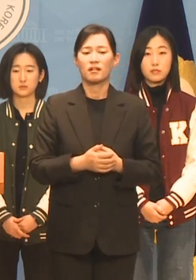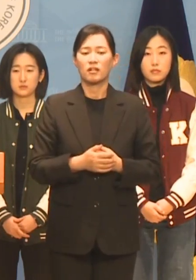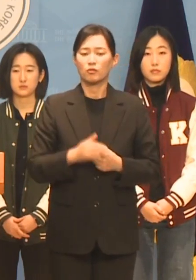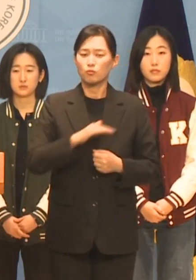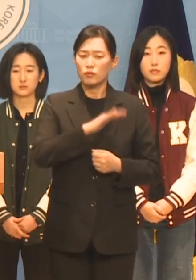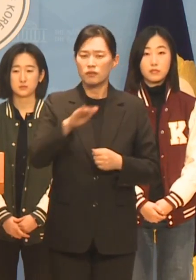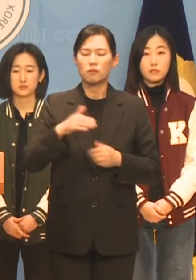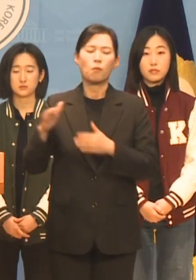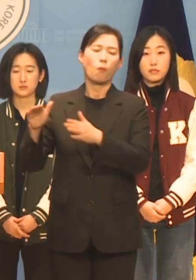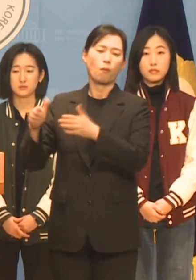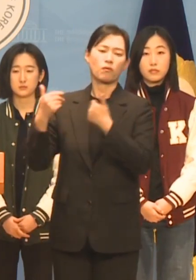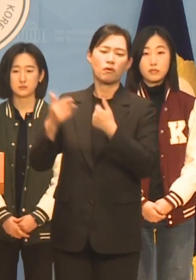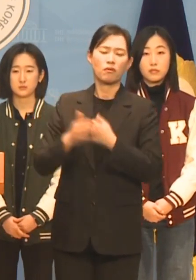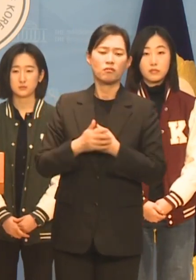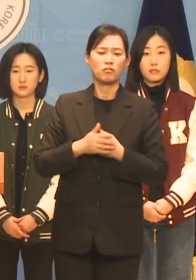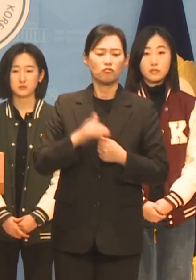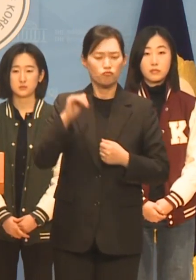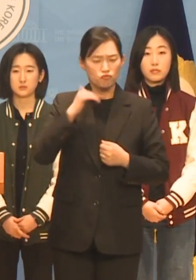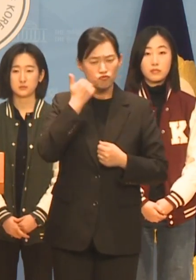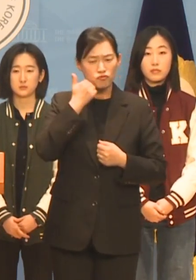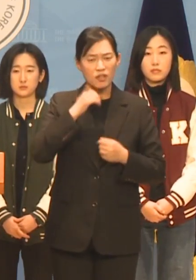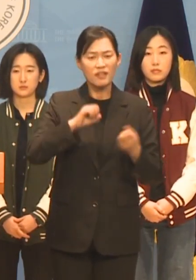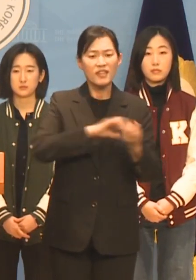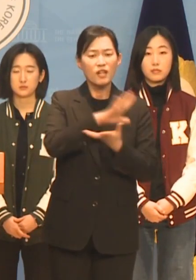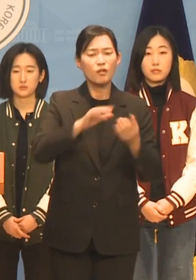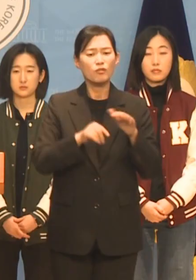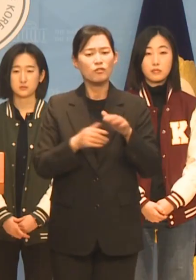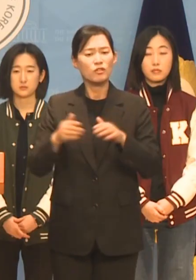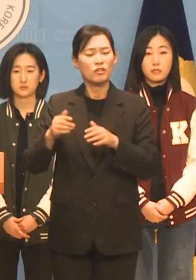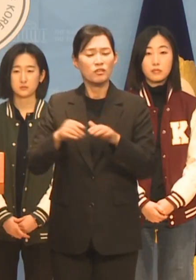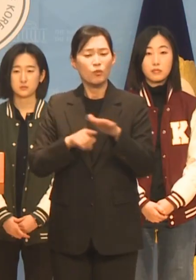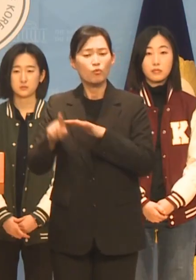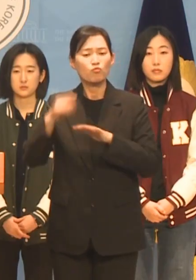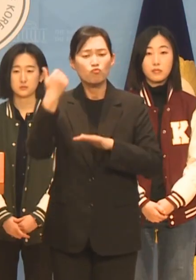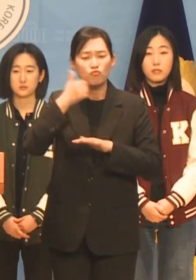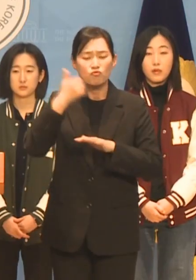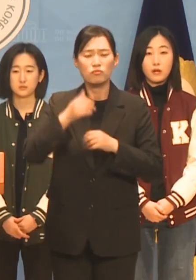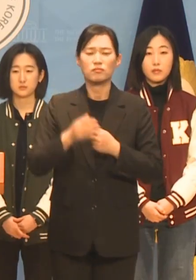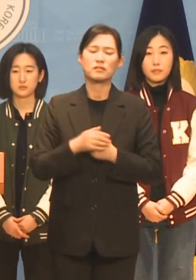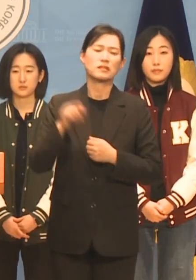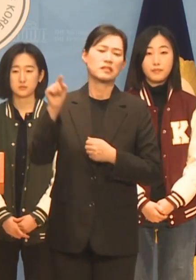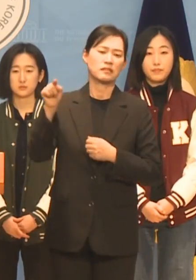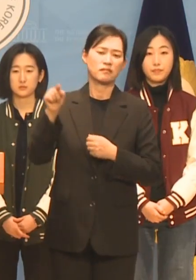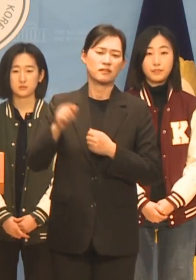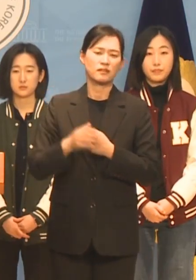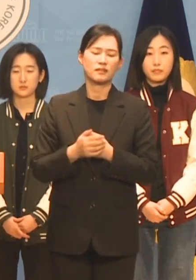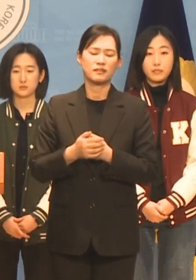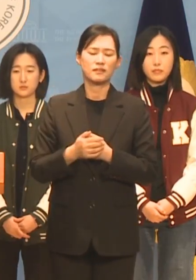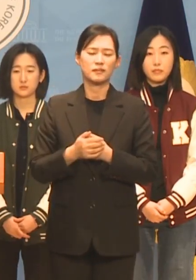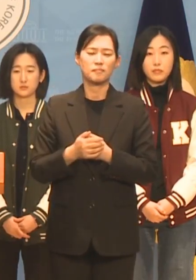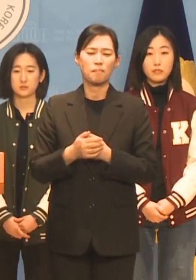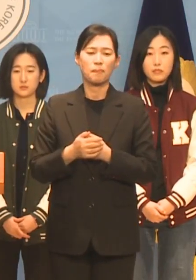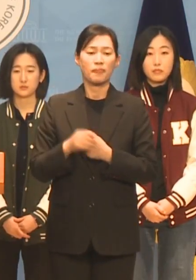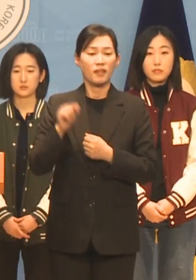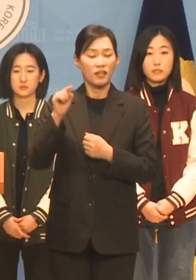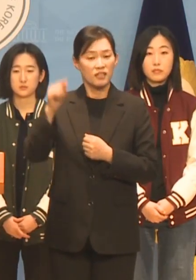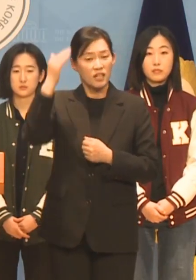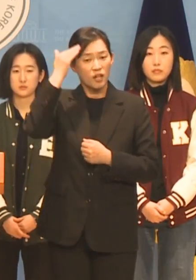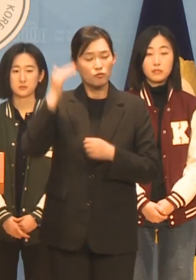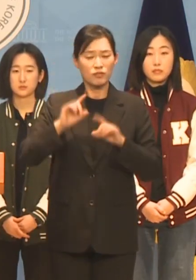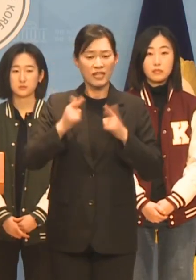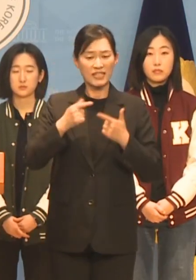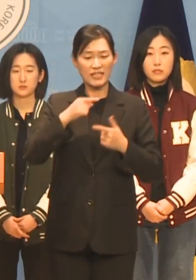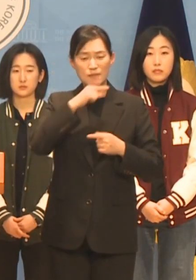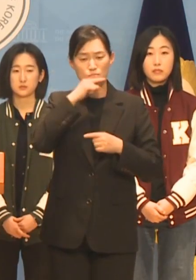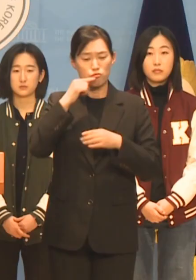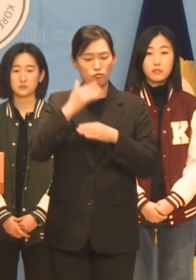저희를 공격했습니다. 누가 내란 선동자입니까? 대진연은 내란 선동 집단이자 종북 이적 집단입니다. 이들은 대한민국이 아닌